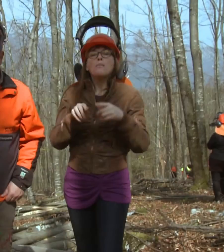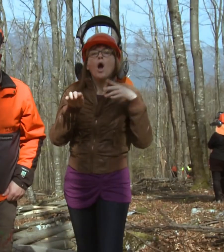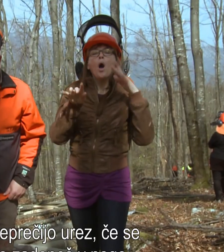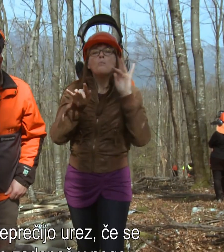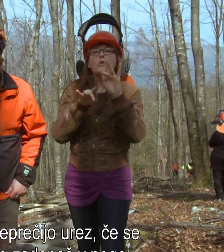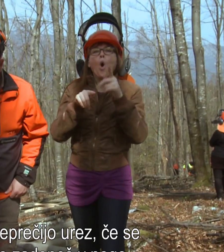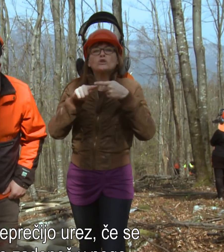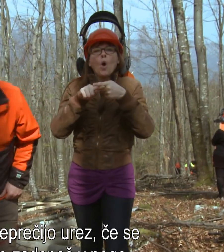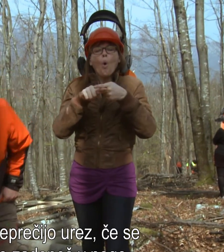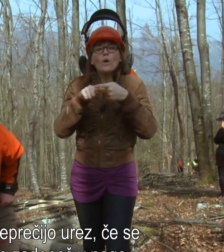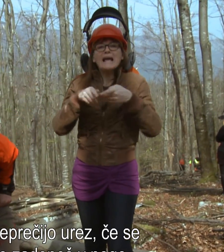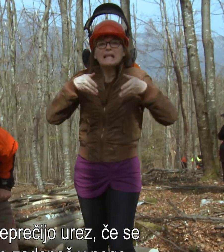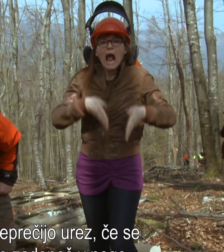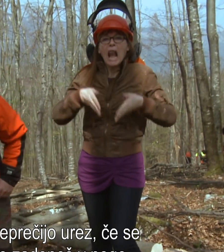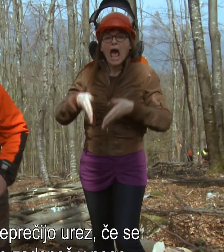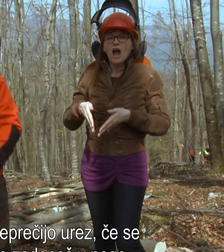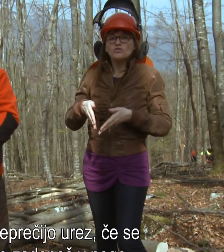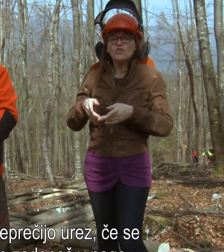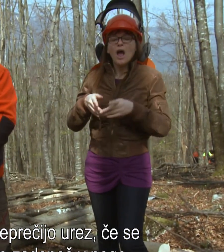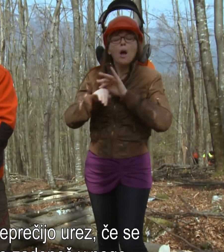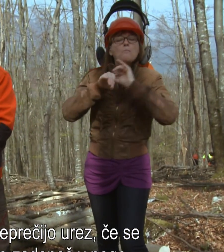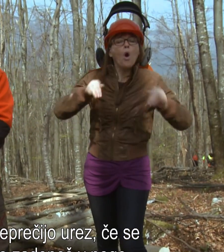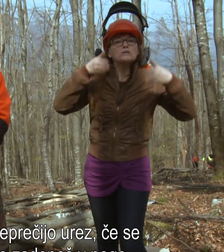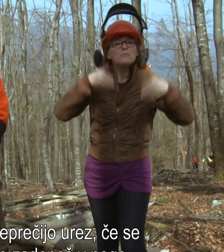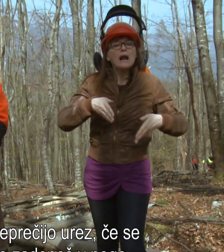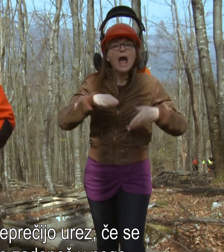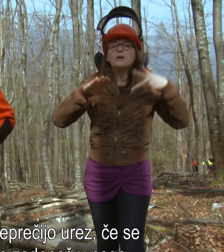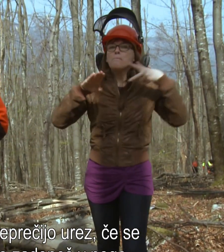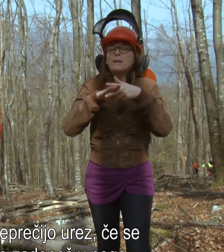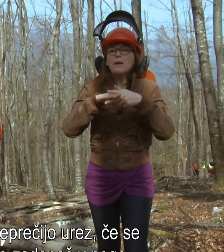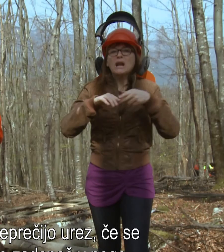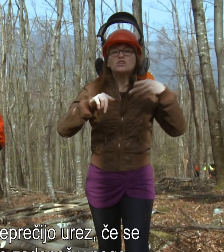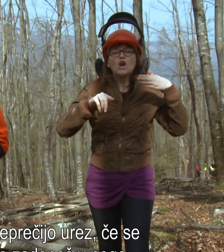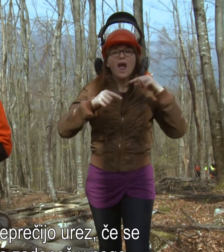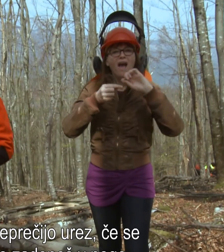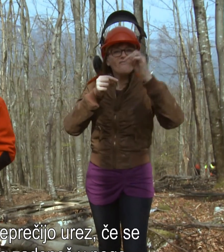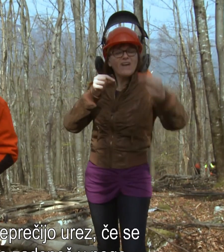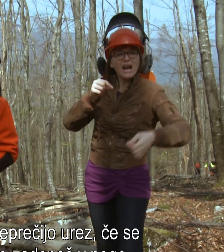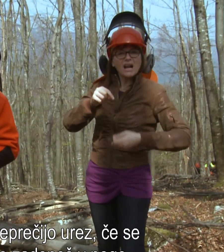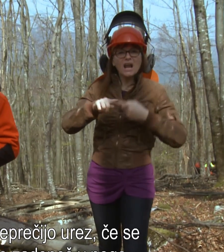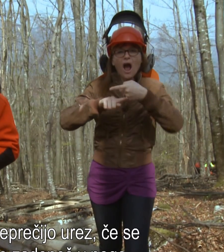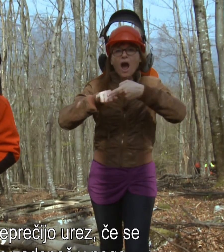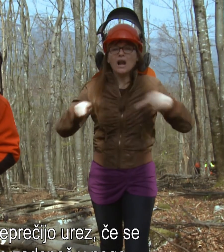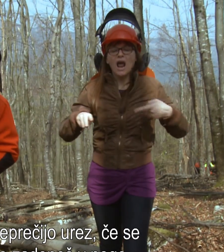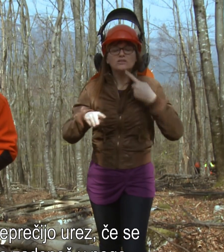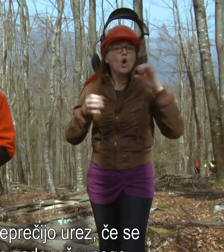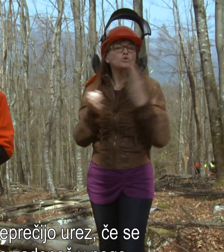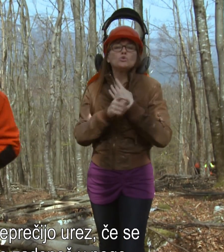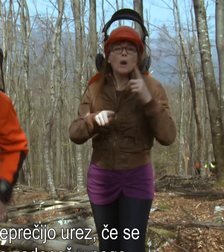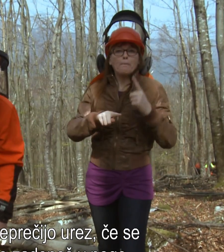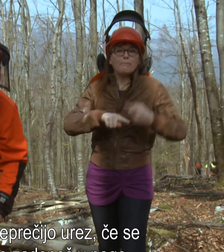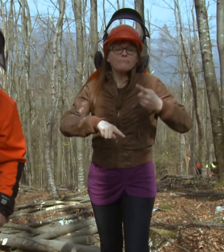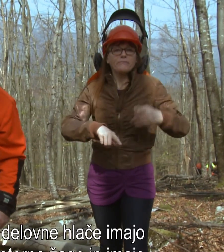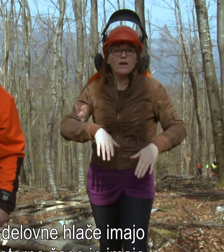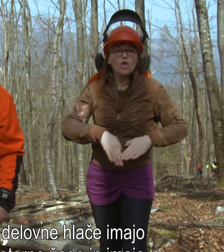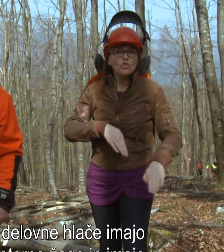To so posebne hlače, ki preprečijo urez z verigo. Jaz, če slučajno se zadanem v nogo,